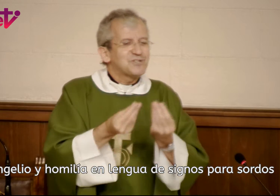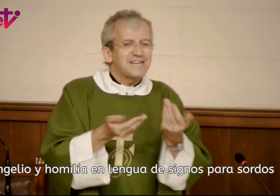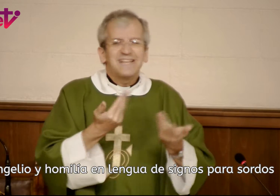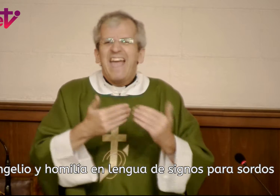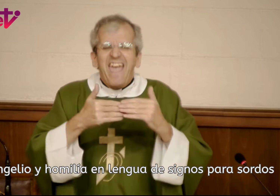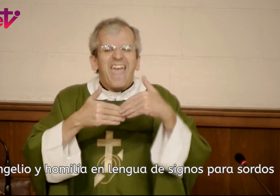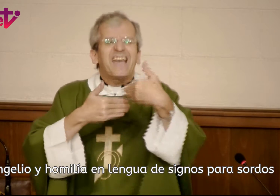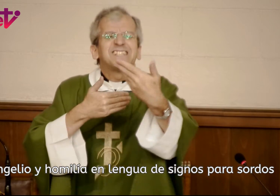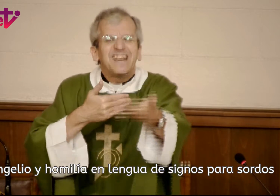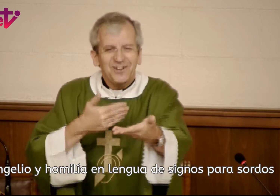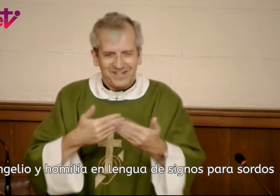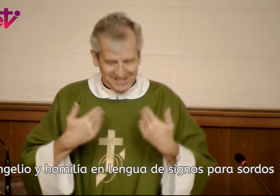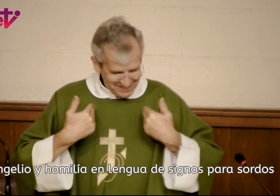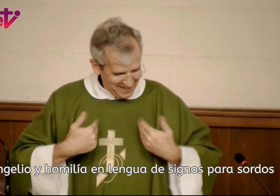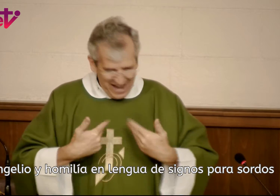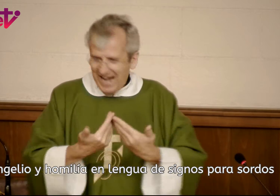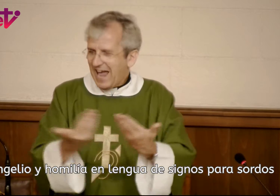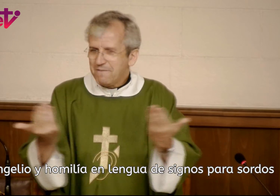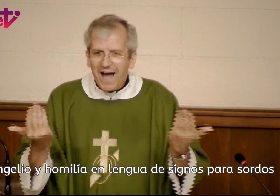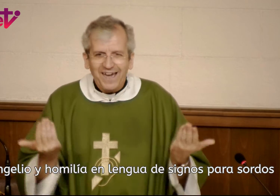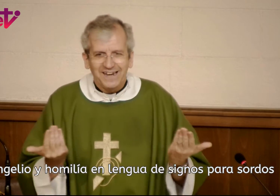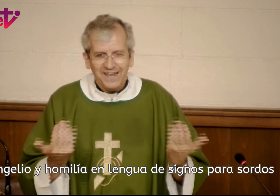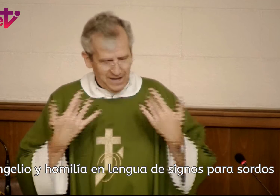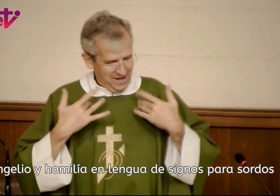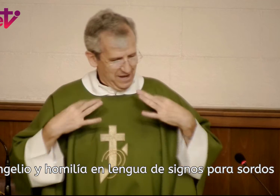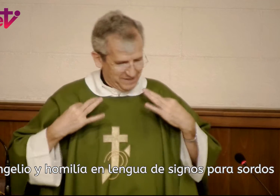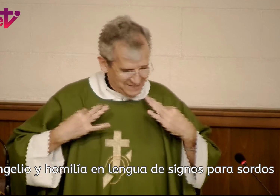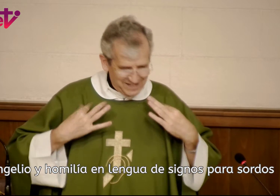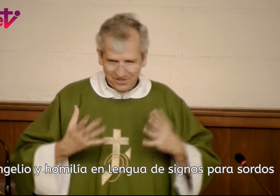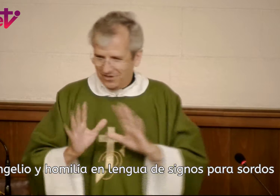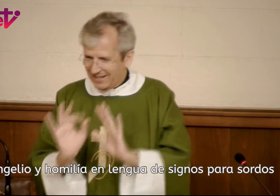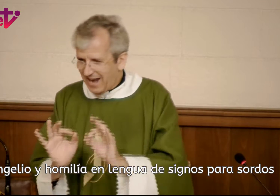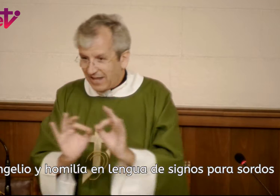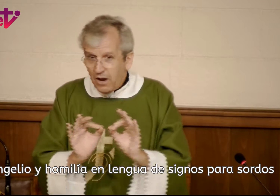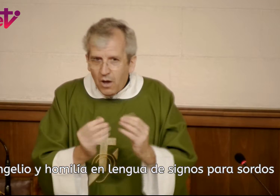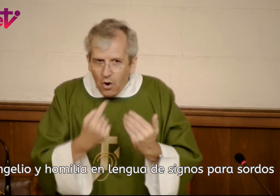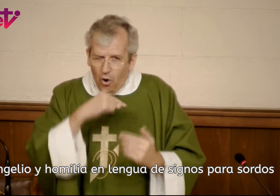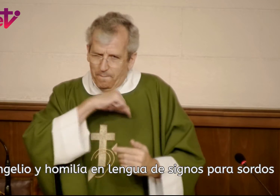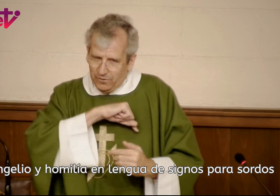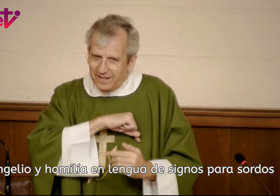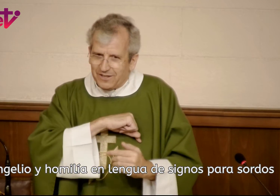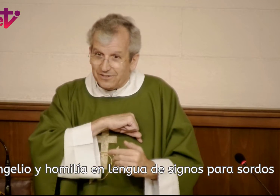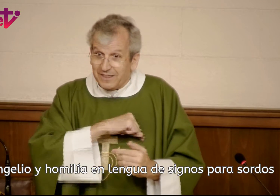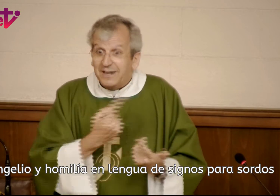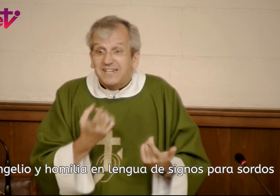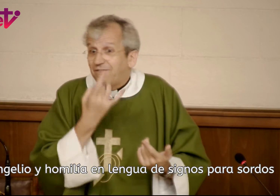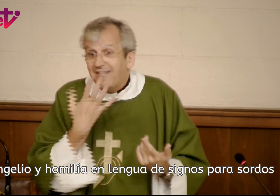cosas exteriores, es decir, la imagen, el vestido, tal, o por dentro, es decir, es